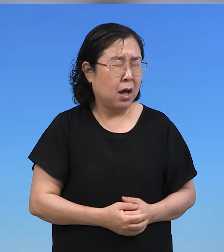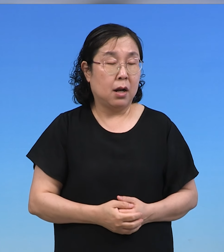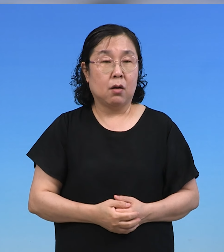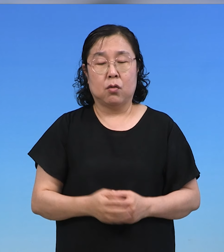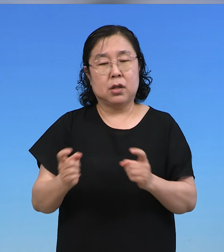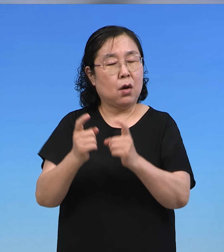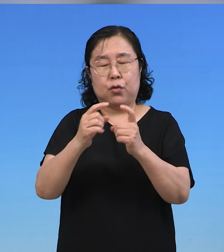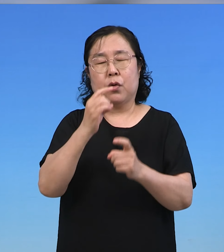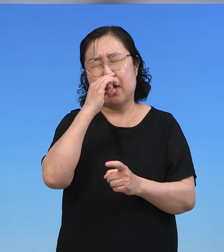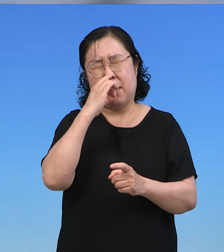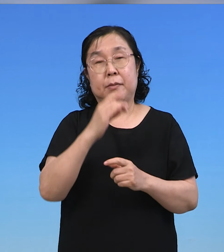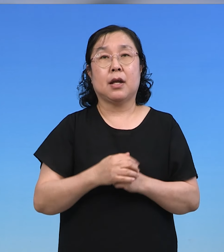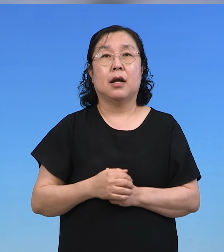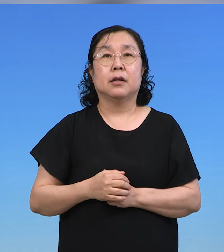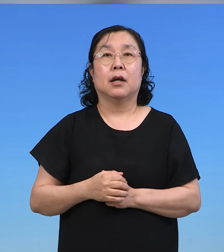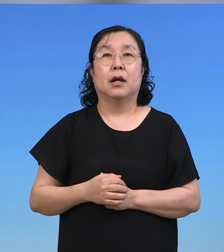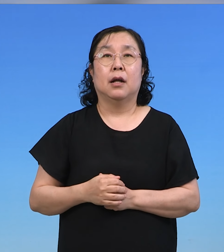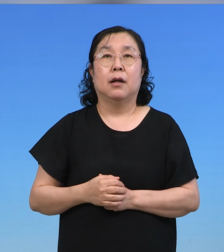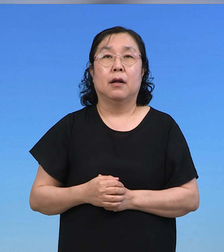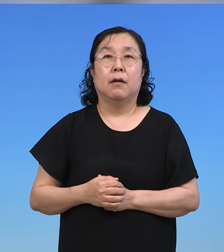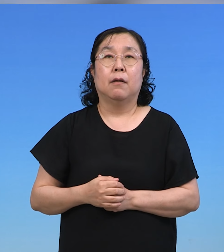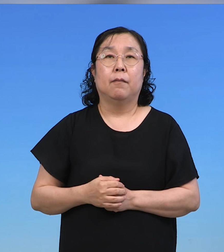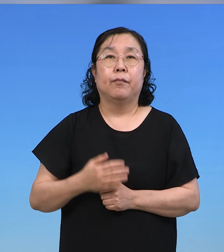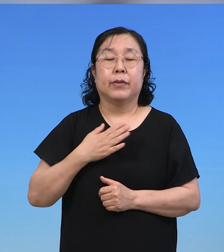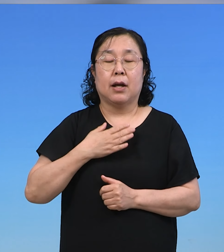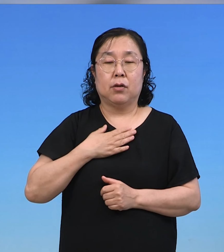나오는 거 아닙니까? 난 우리 애들한테 가끔 이야기합니다.